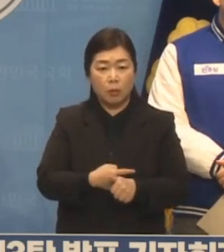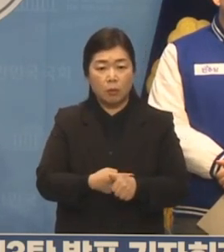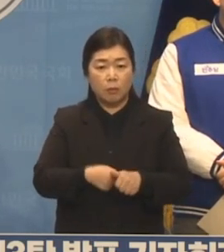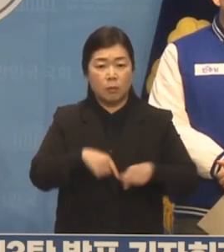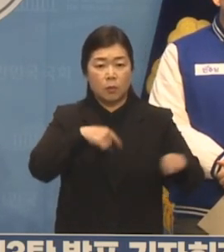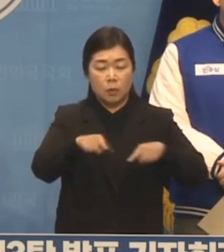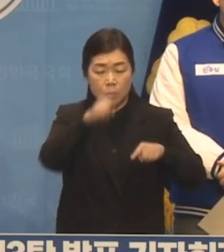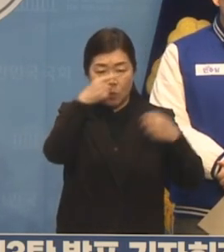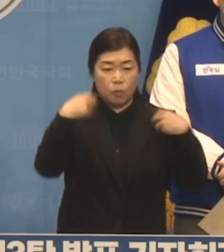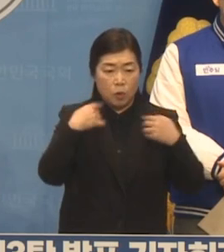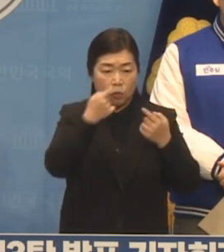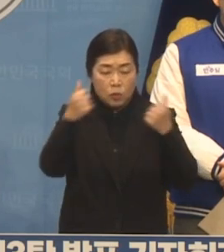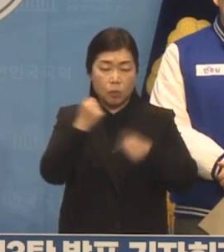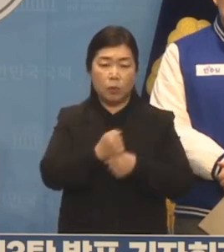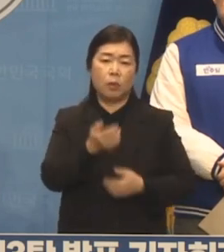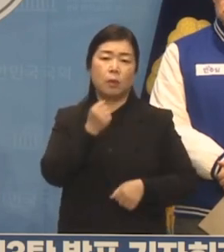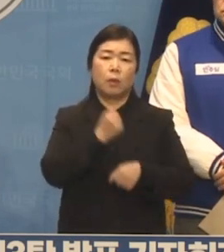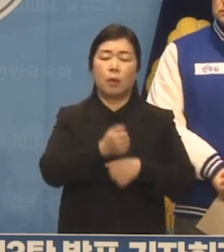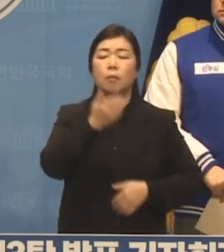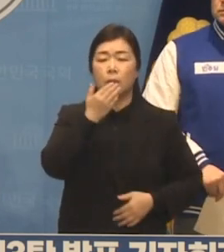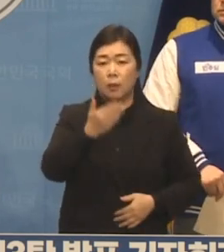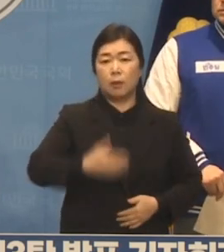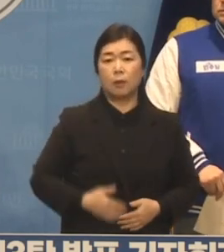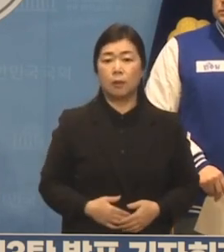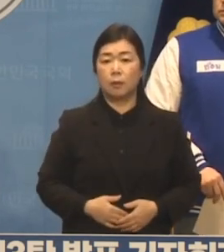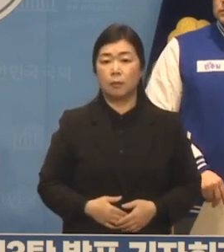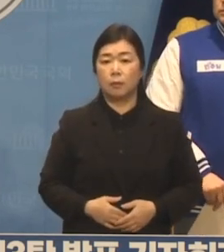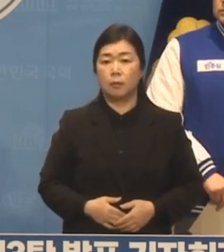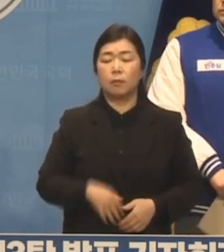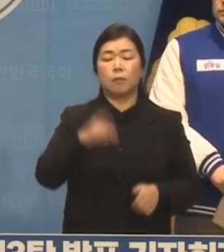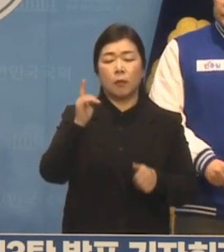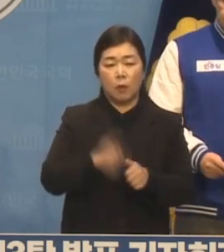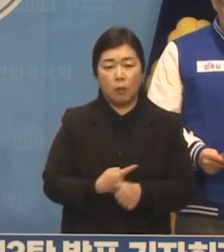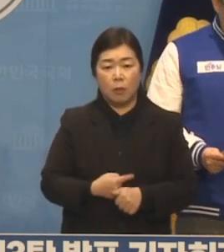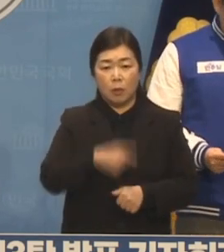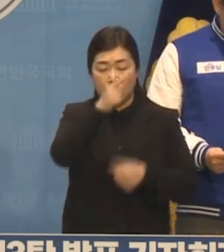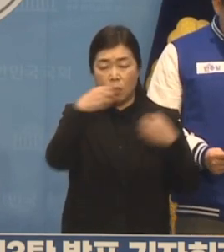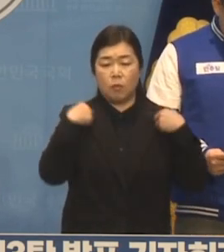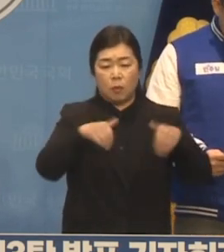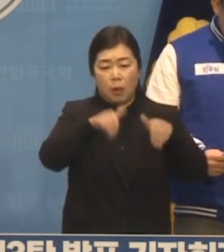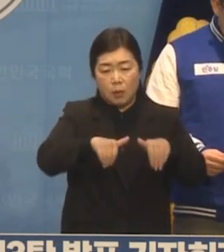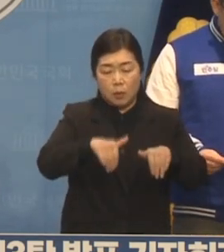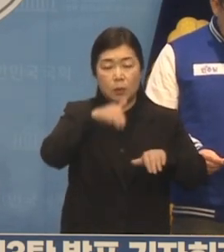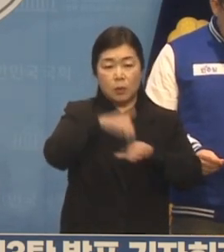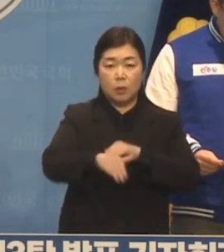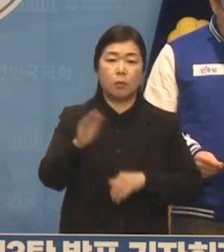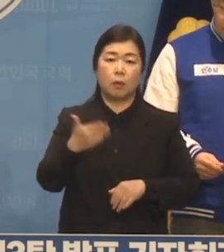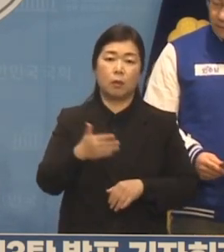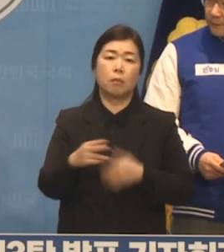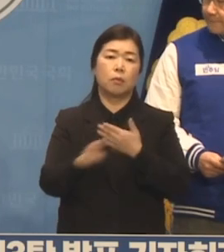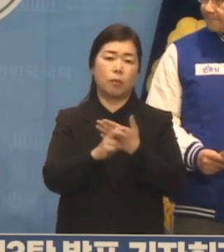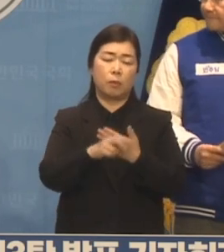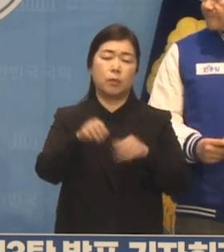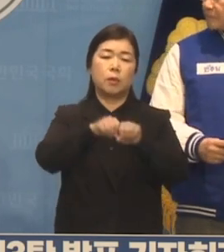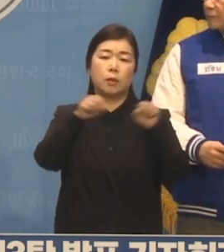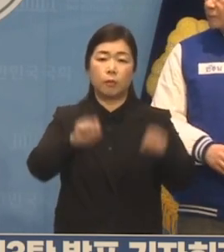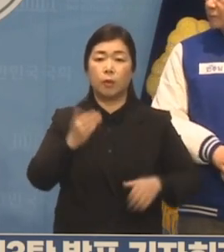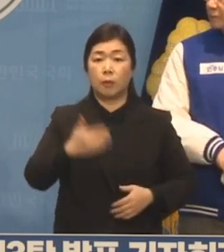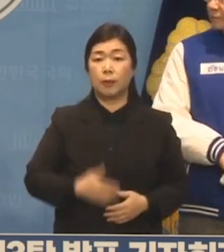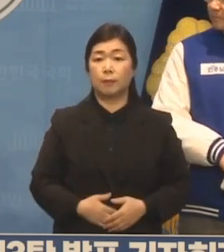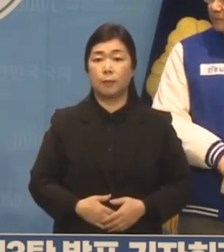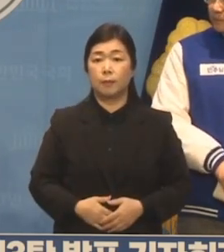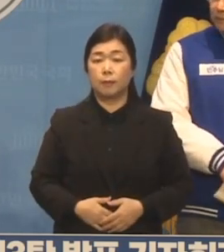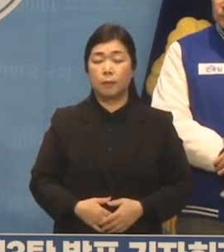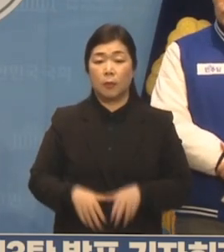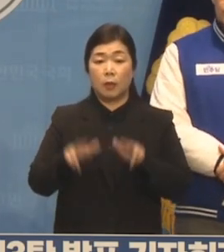국민의 경찰을 정권의 하수인이 되게 하는 잘못되고 위법한 시스템입니다. 지금 경찰은